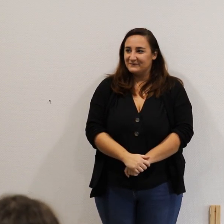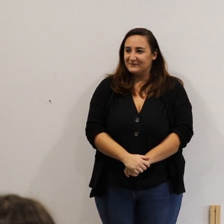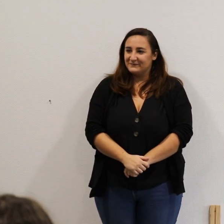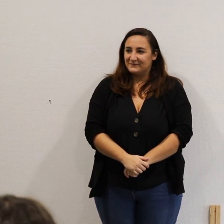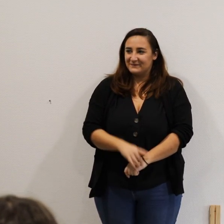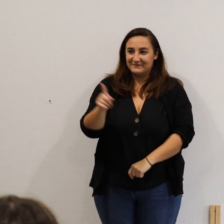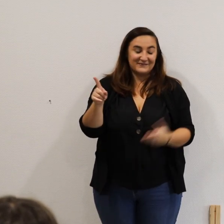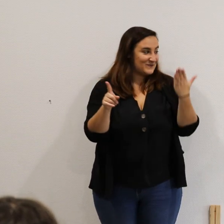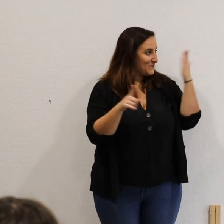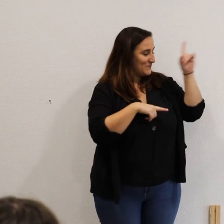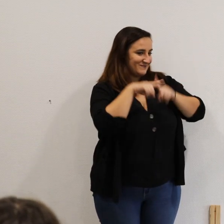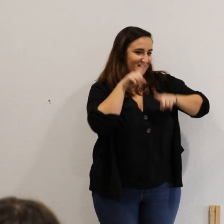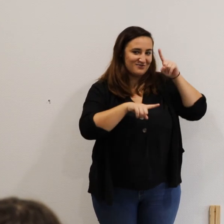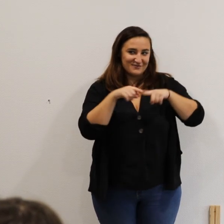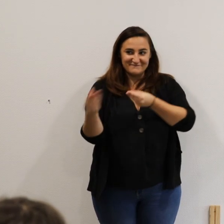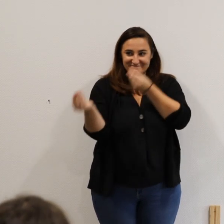Alors, un autre cadeau. Alors,